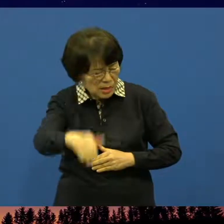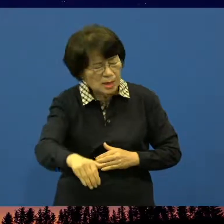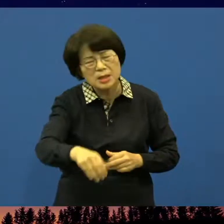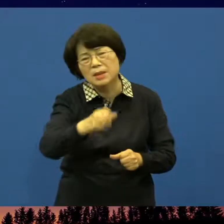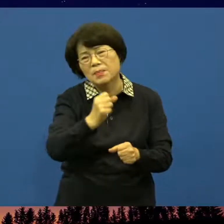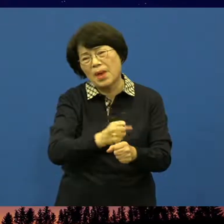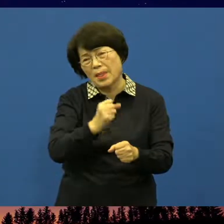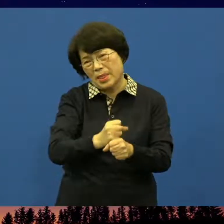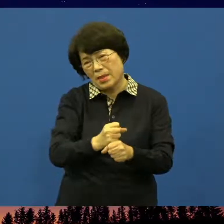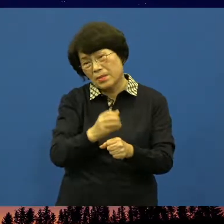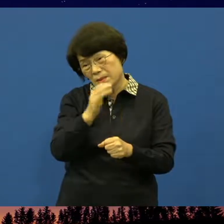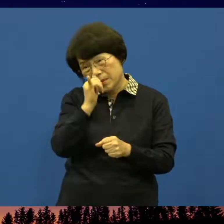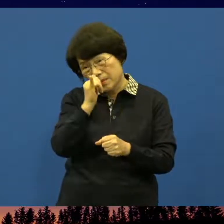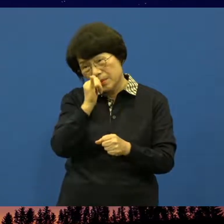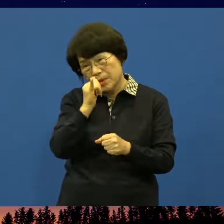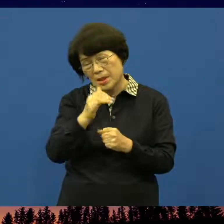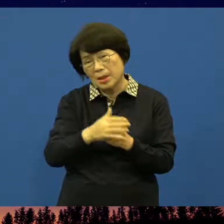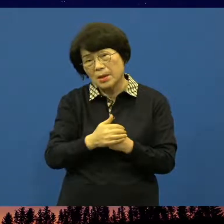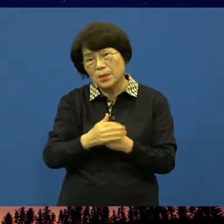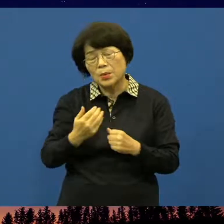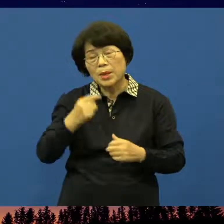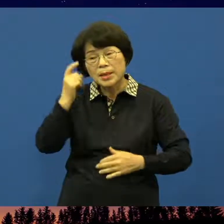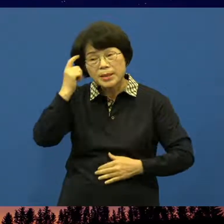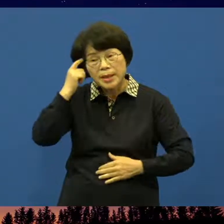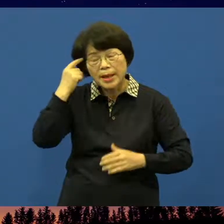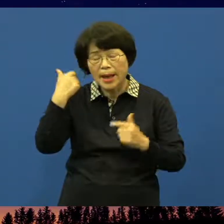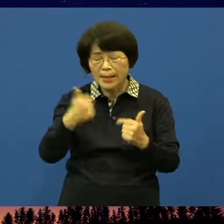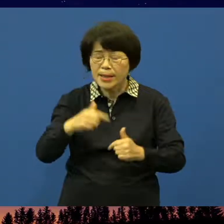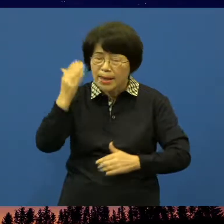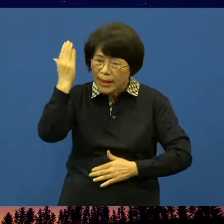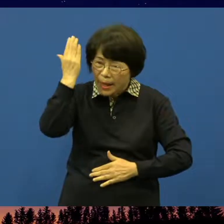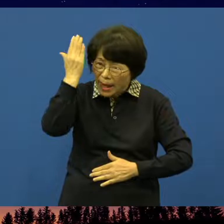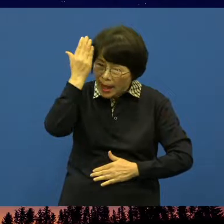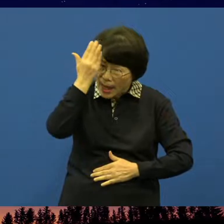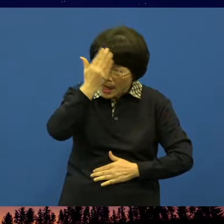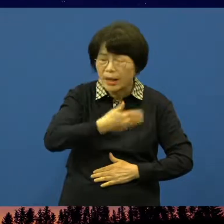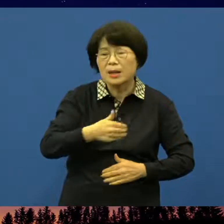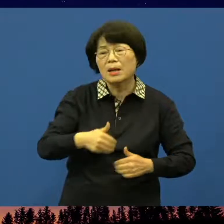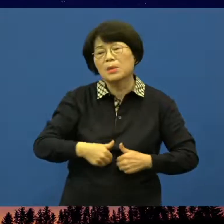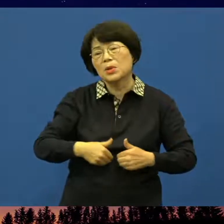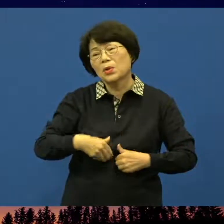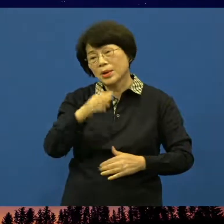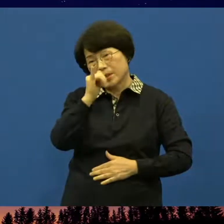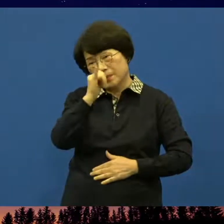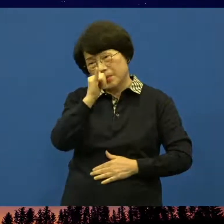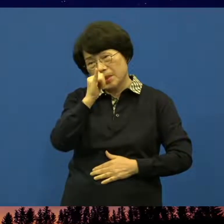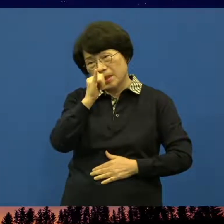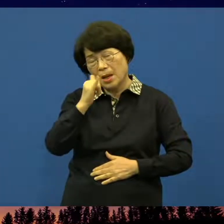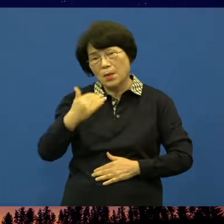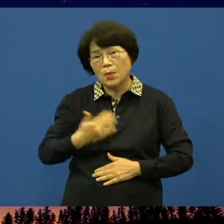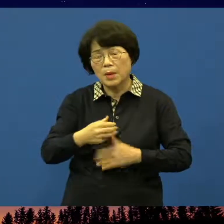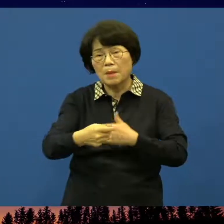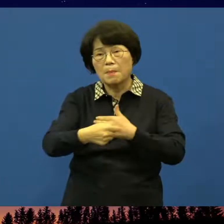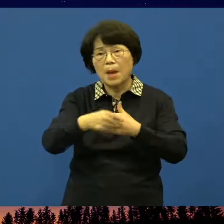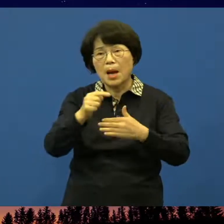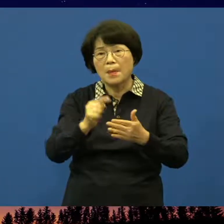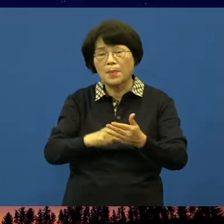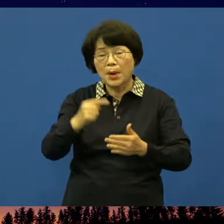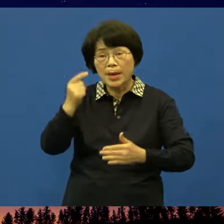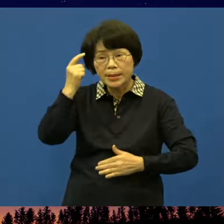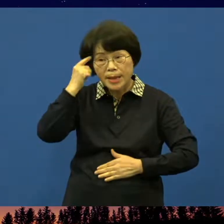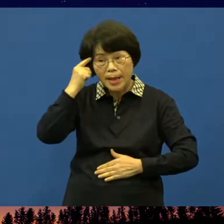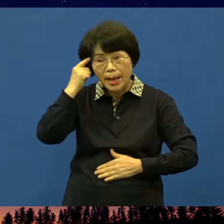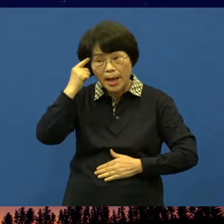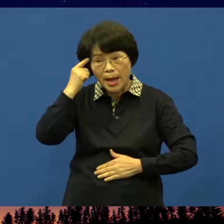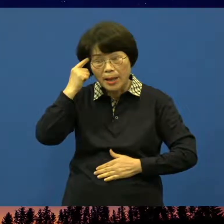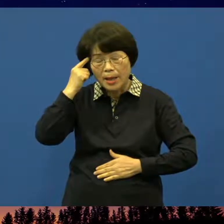예. 여러분, 우리의 생각은 언제나 깨끗하고 순수해야 된다는 것이죠. 우리의 마음과 생각이 담백해야 돼.